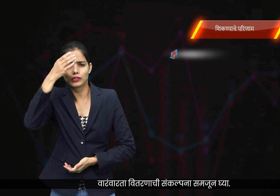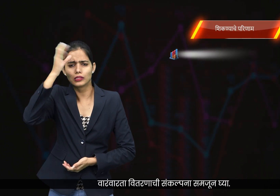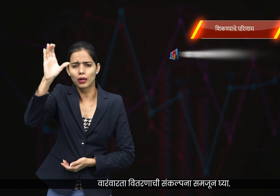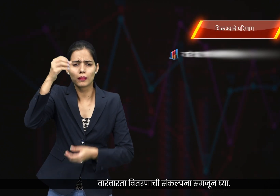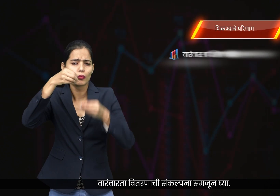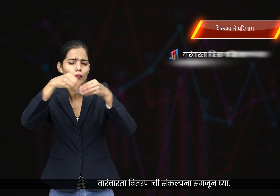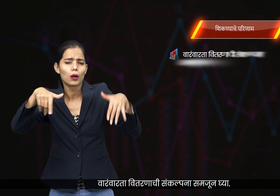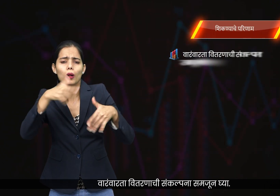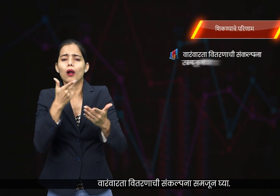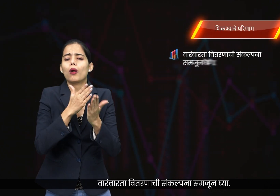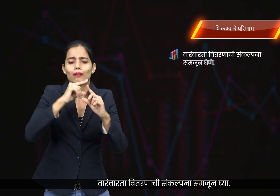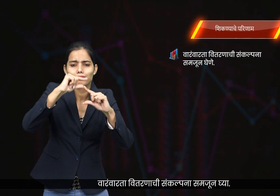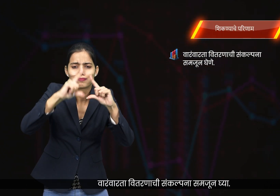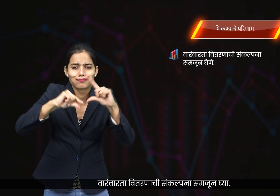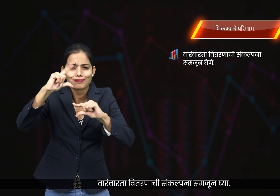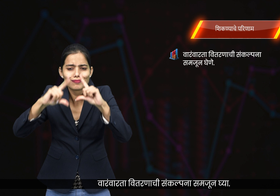वारंवारता वितरणाची संकल्पना समजून घ्या।